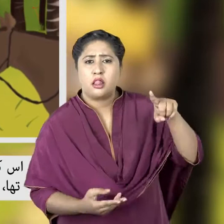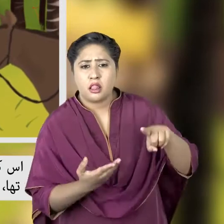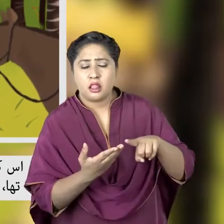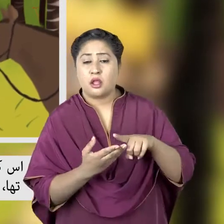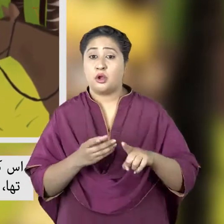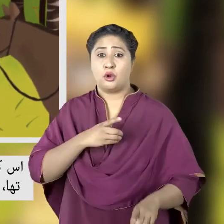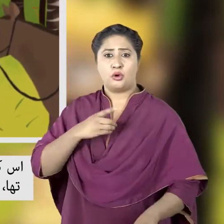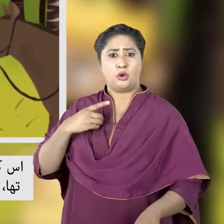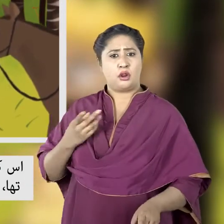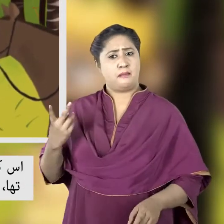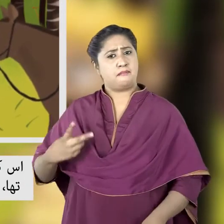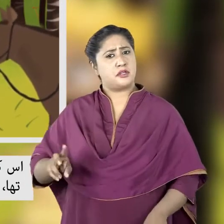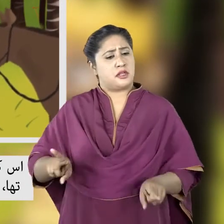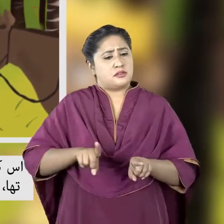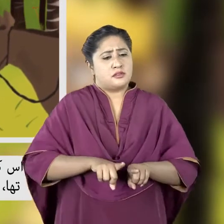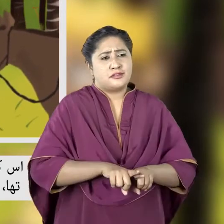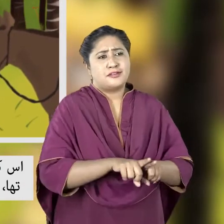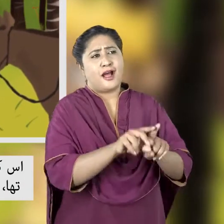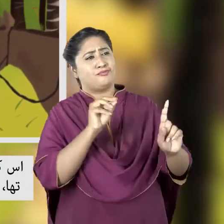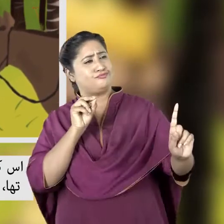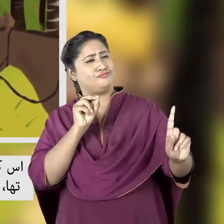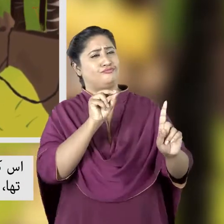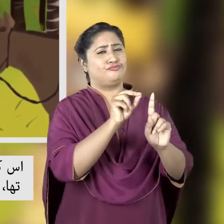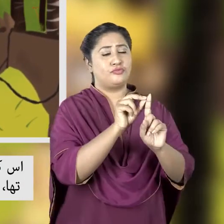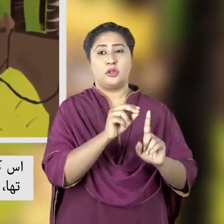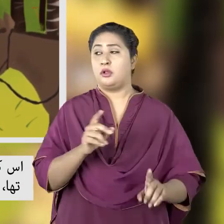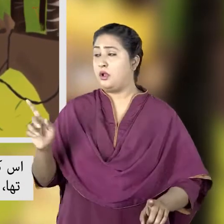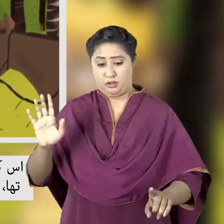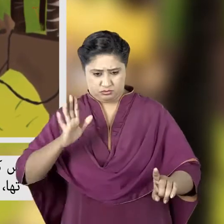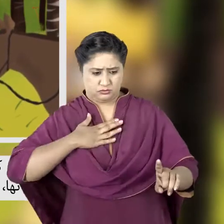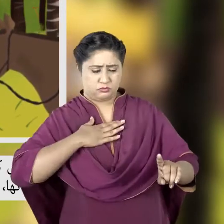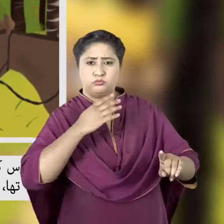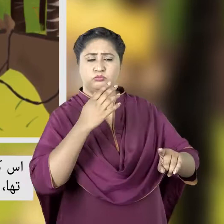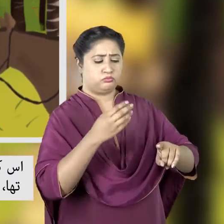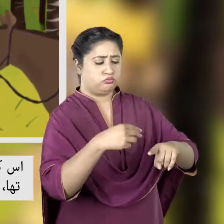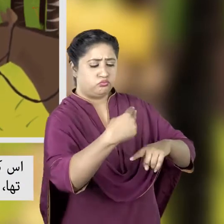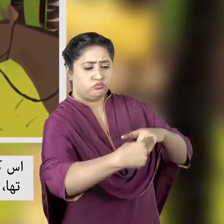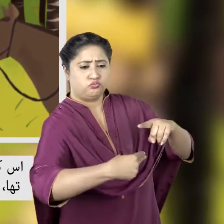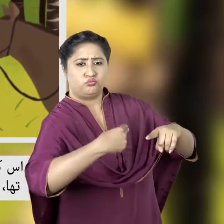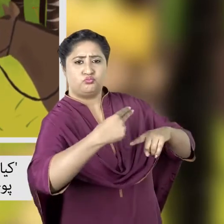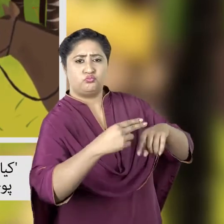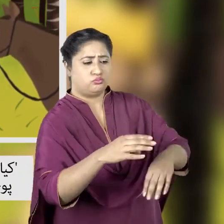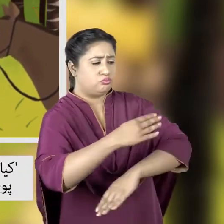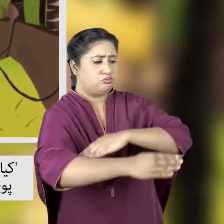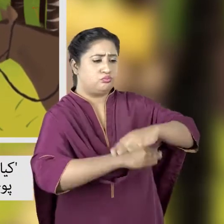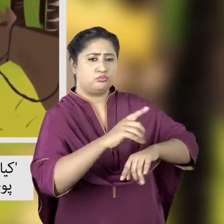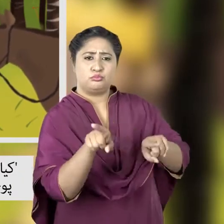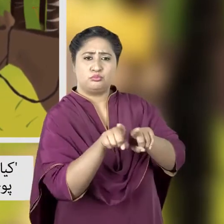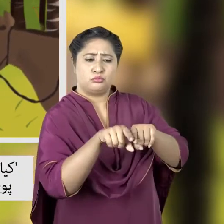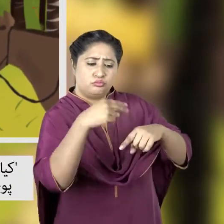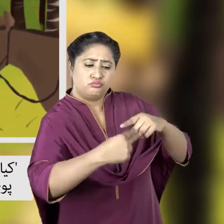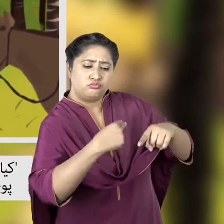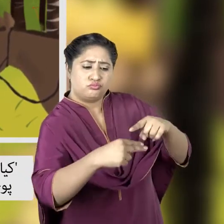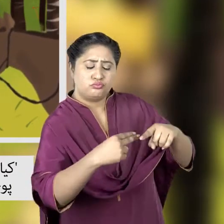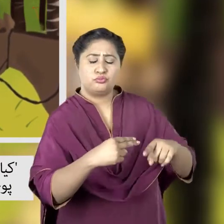طبیب جو ہمیشہ اس کے ساتھ شکار کھیلتا تھا اس نے زخم پر فوراً پٹی کر دی کیا یہ ٹھیک ہو جائے